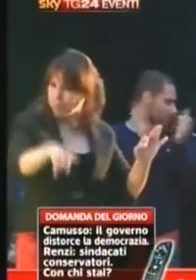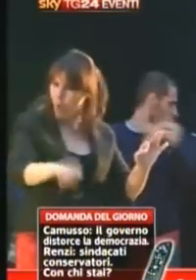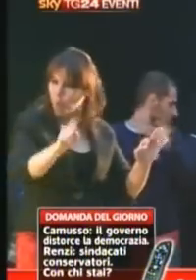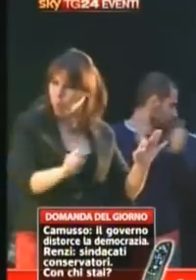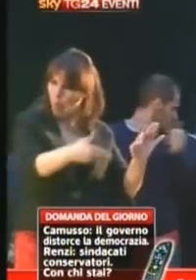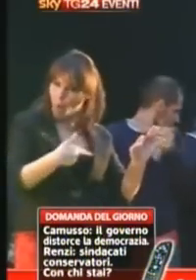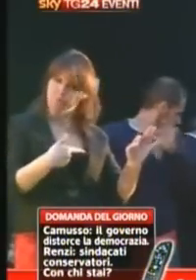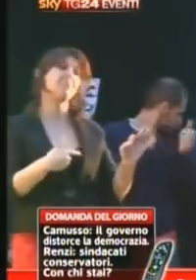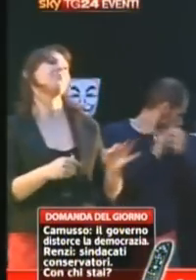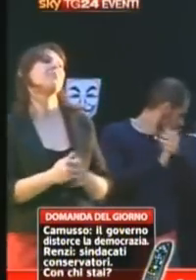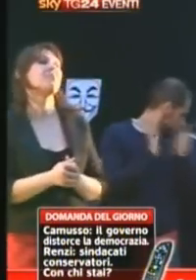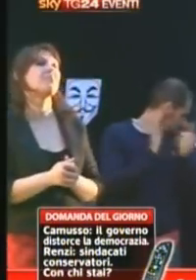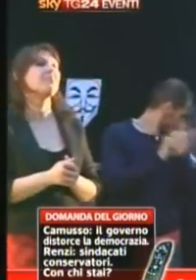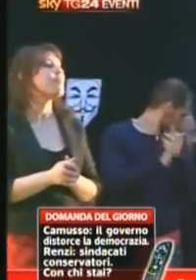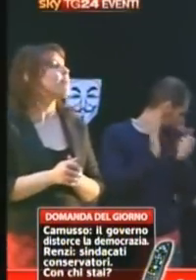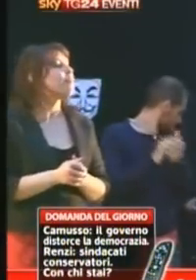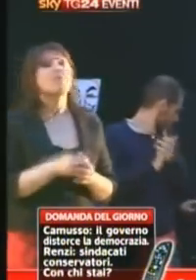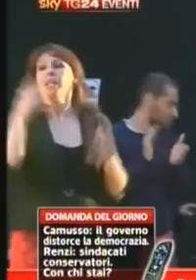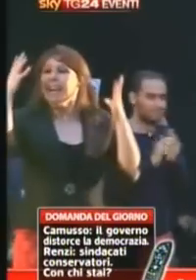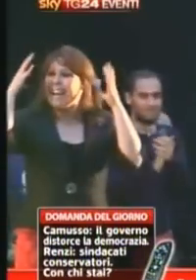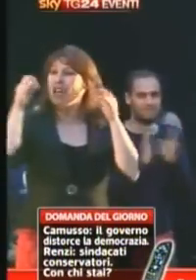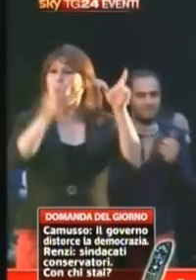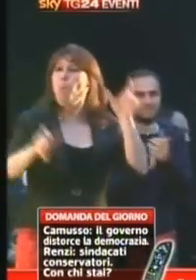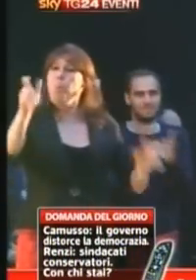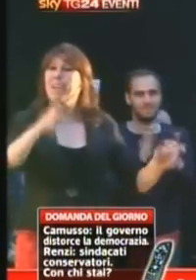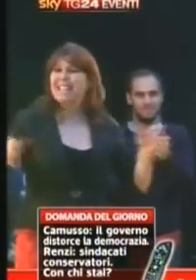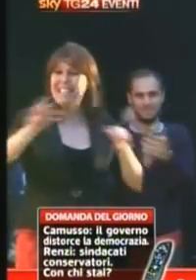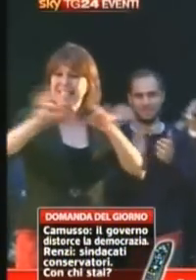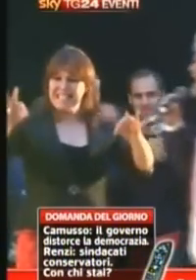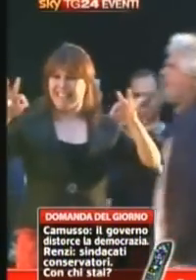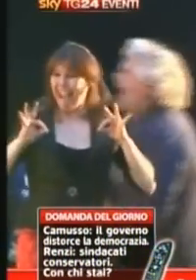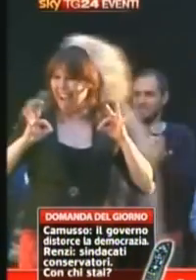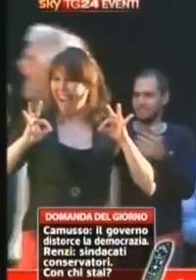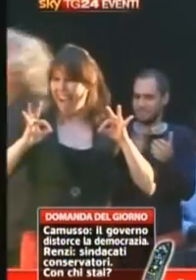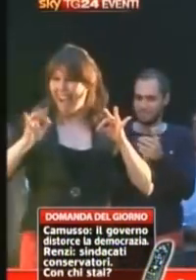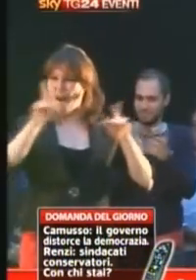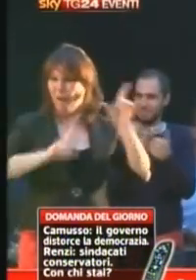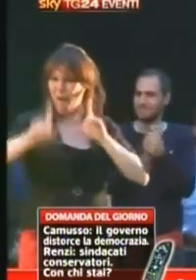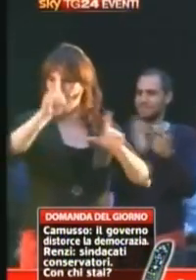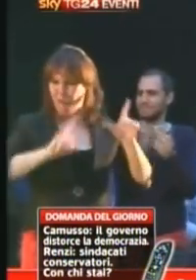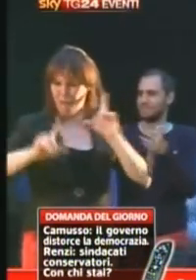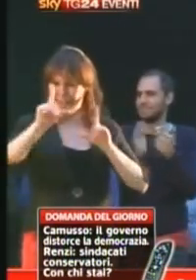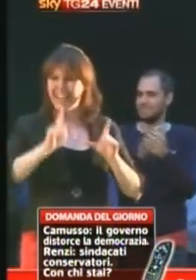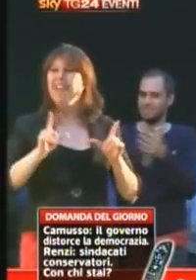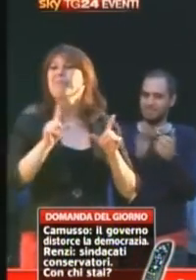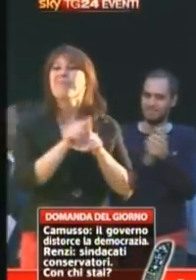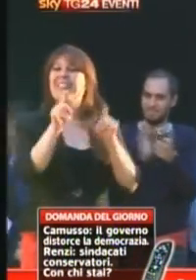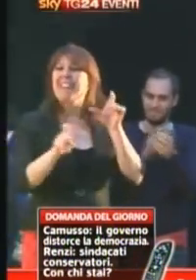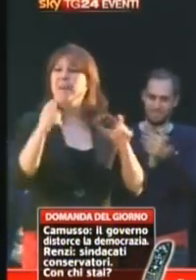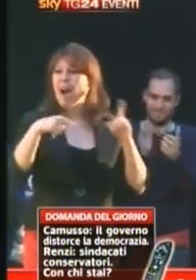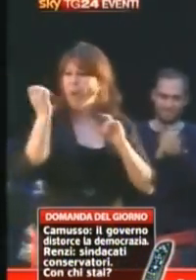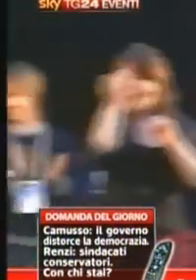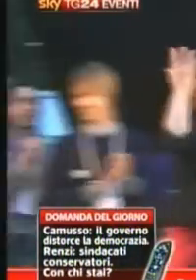o no? È pazzo, Grillo, populista! Sei un populista, demagogo!